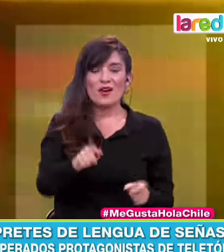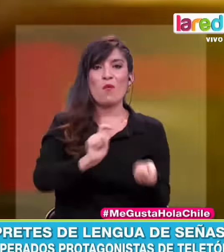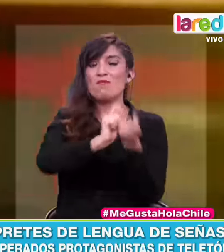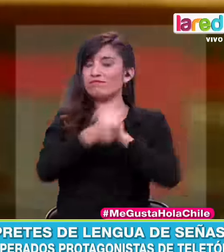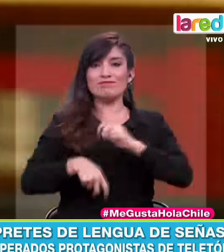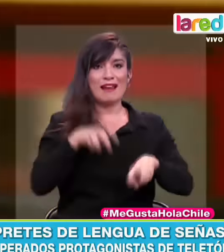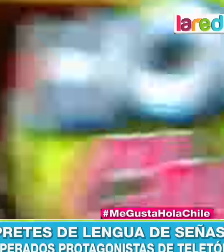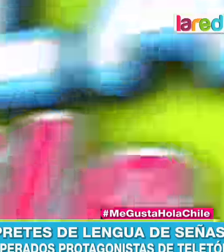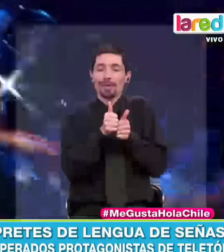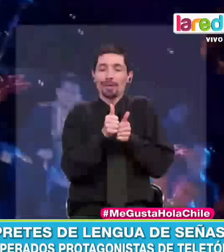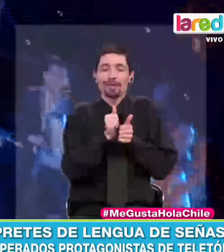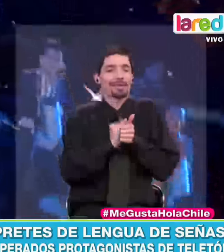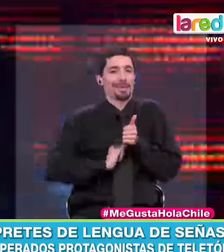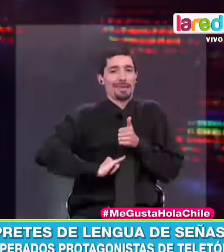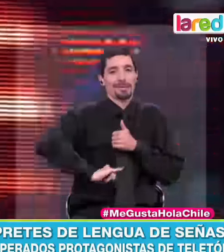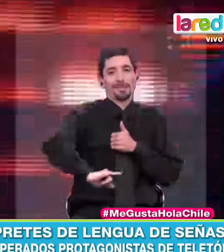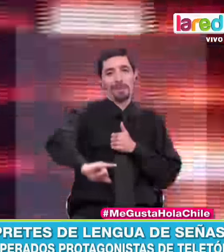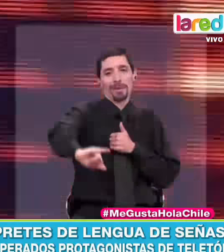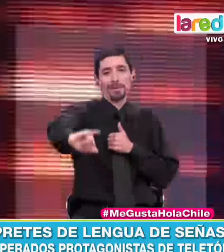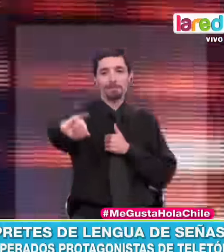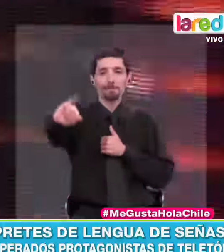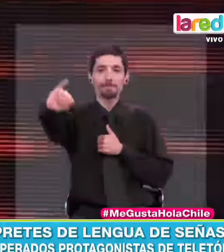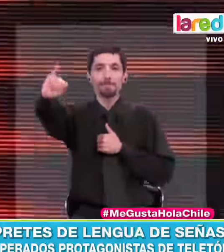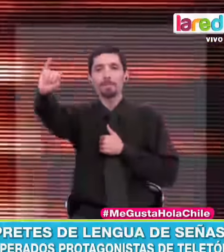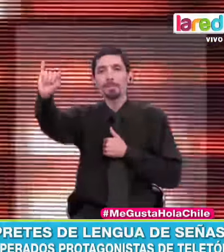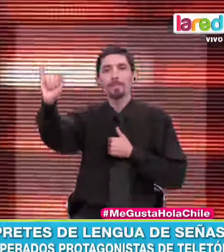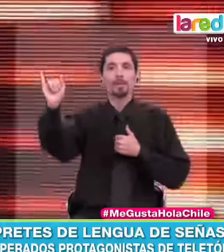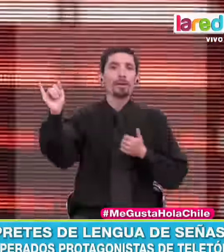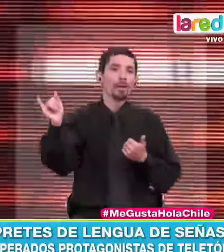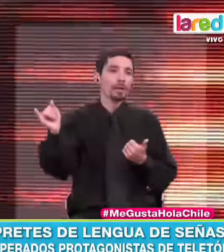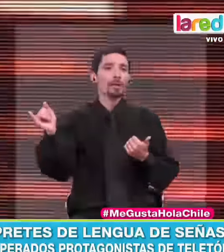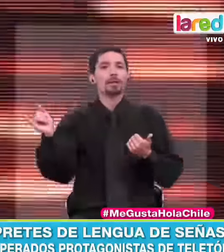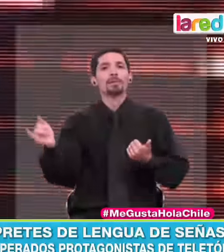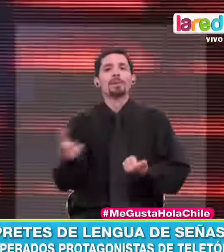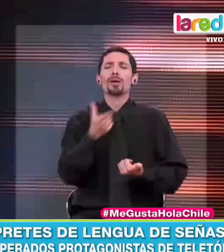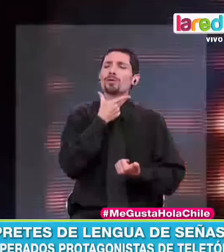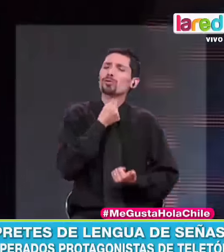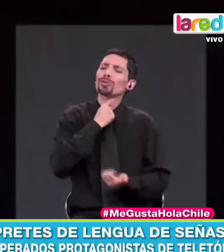con un animal. Mami, conmigo. Canta nacional, ahora arriba.